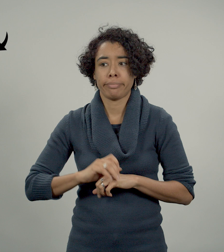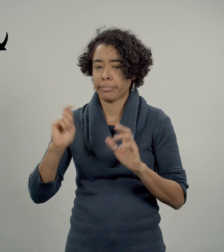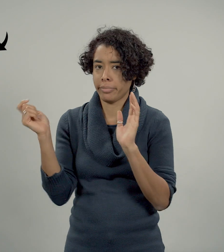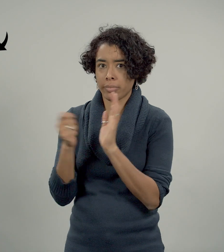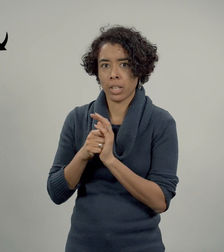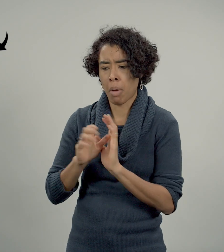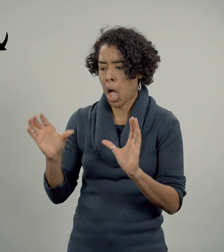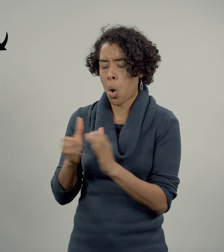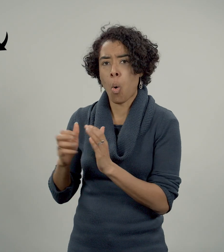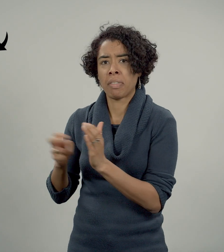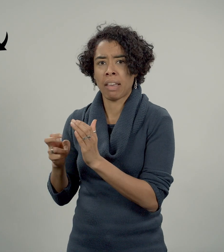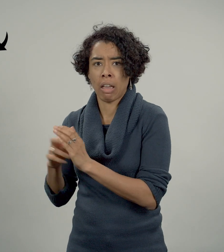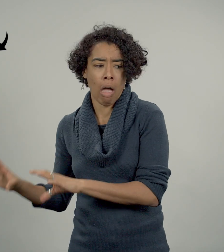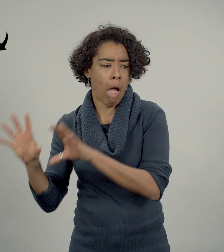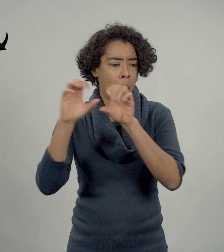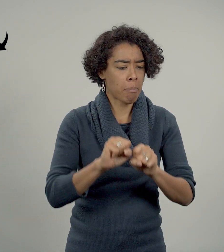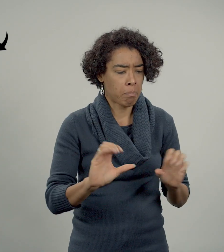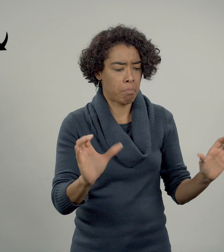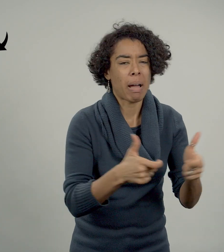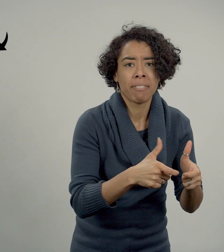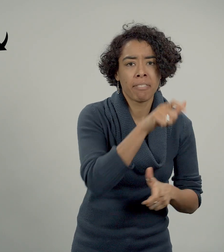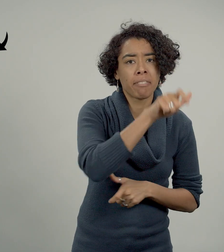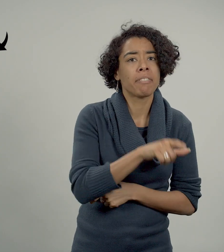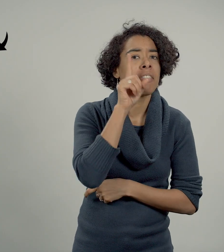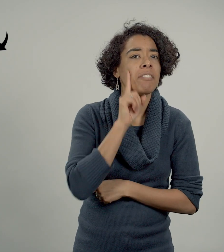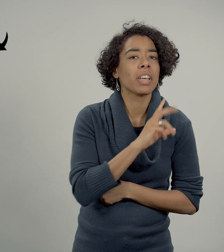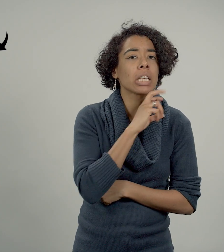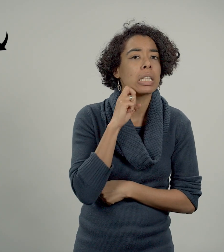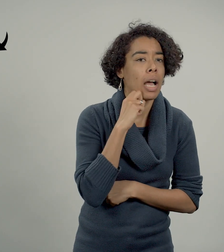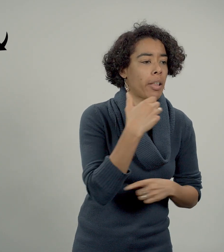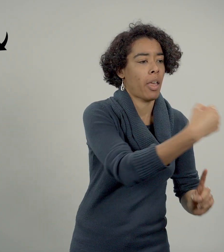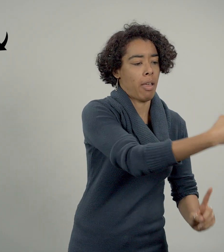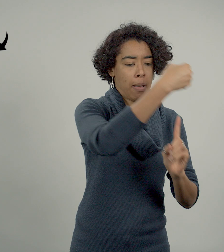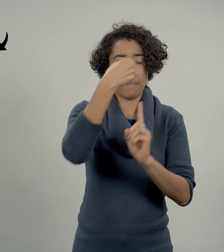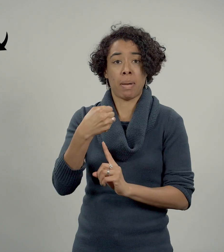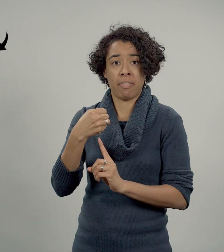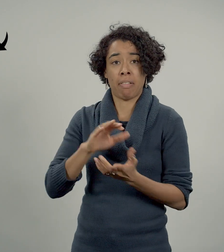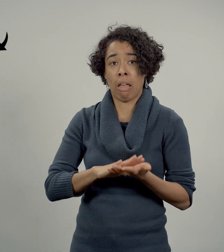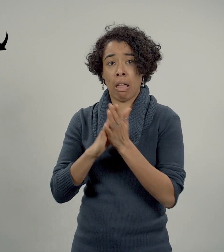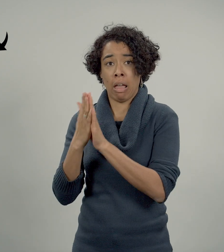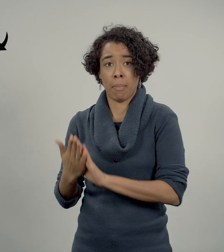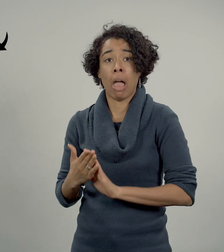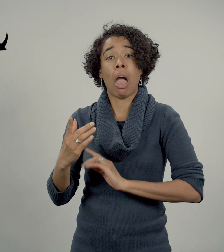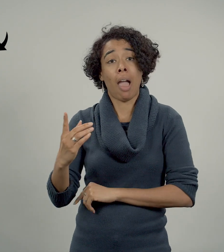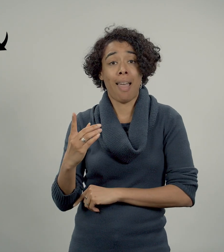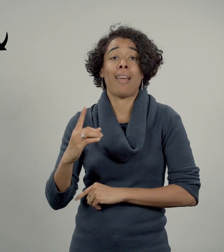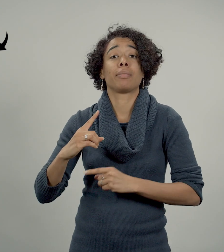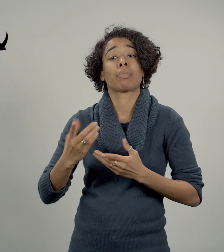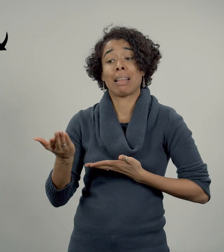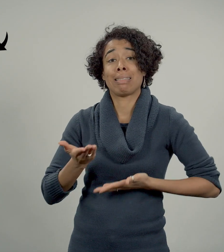pillards syriens font prisonnière une petite fille israélite. Enlevée à sa famille, elle devient la servante de la femme de